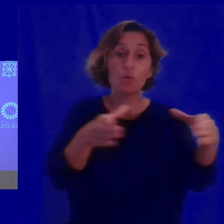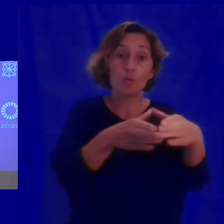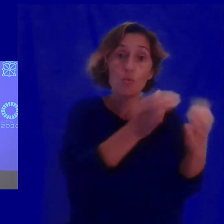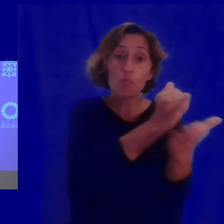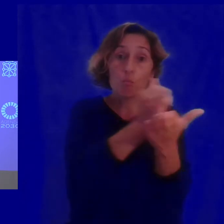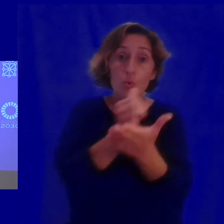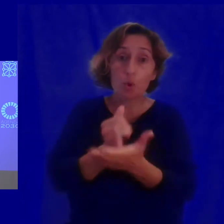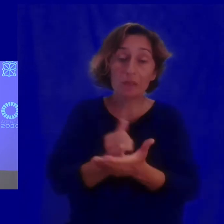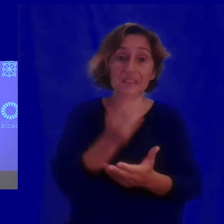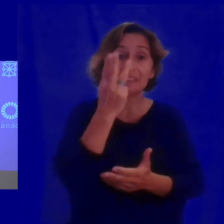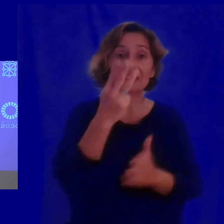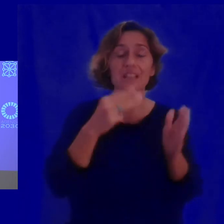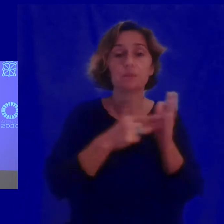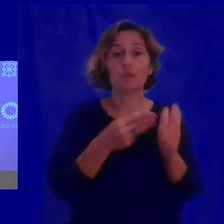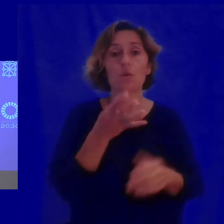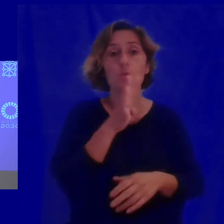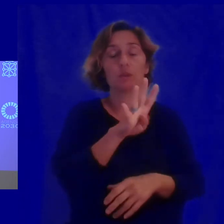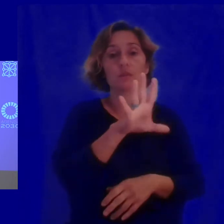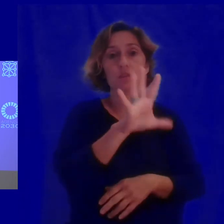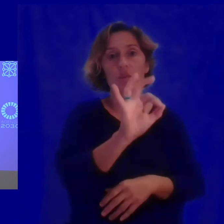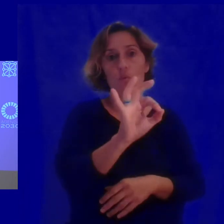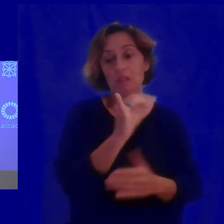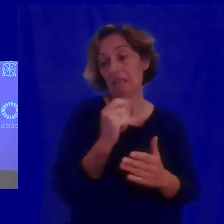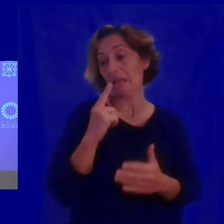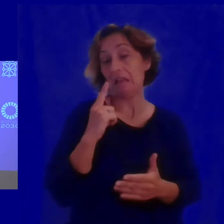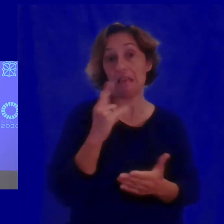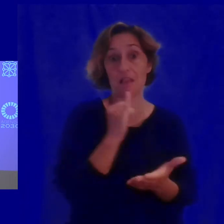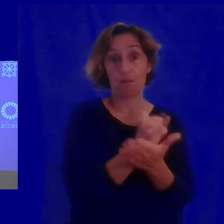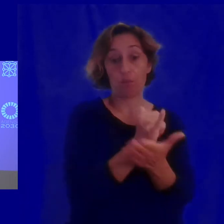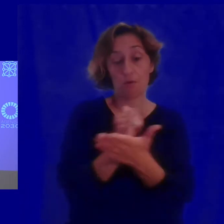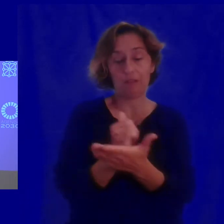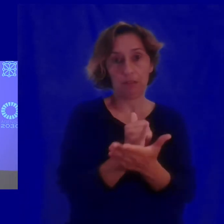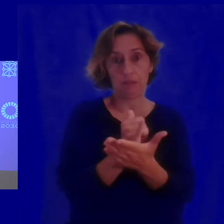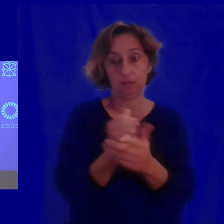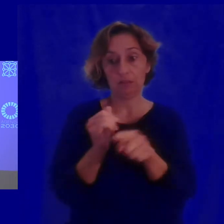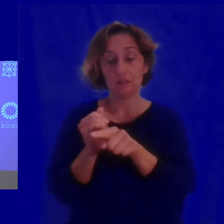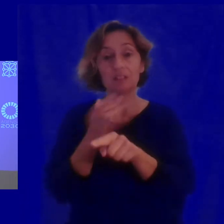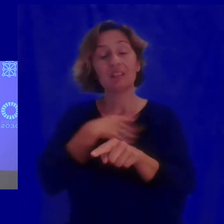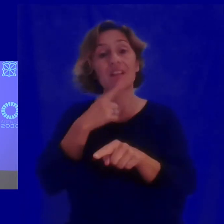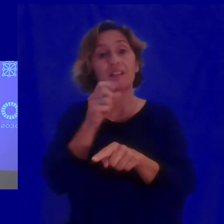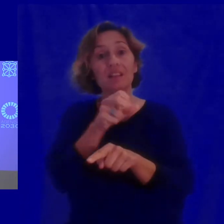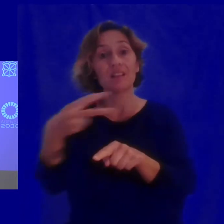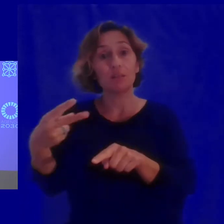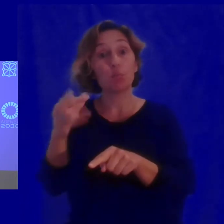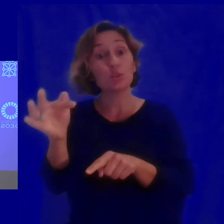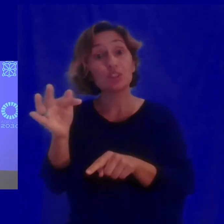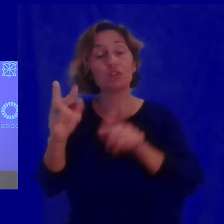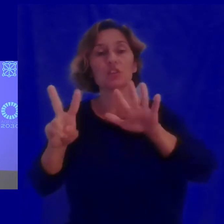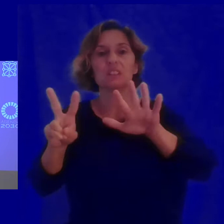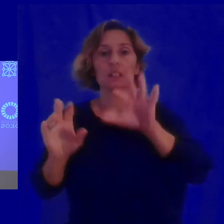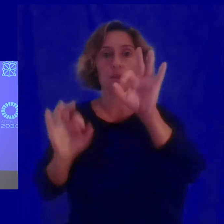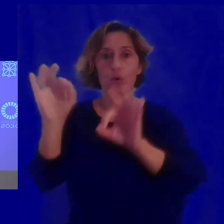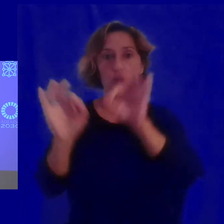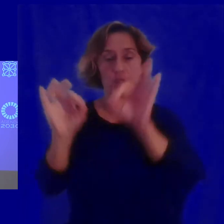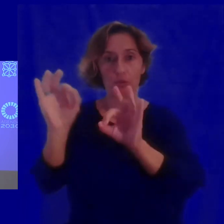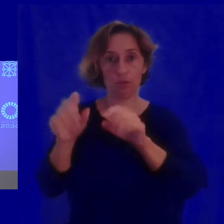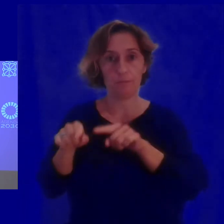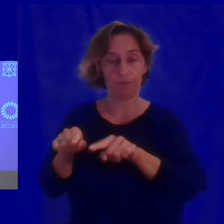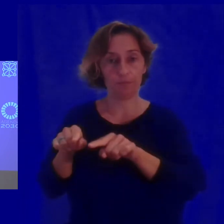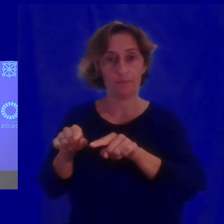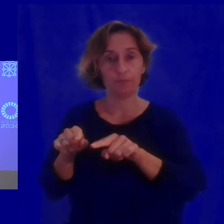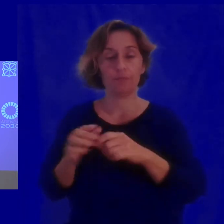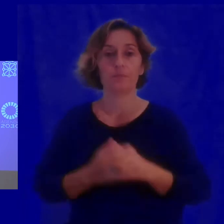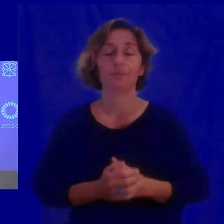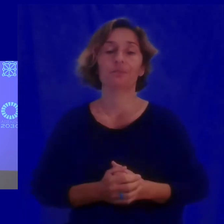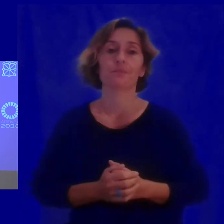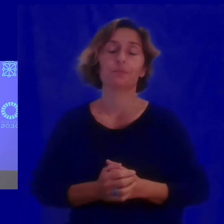3.459 pruebas realizadas en el día de ayer, lo que lleva a un 7% de positividad, podría ser muy fácil